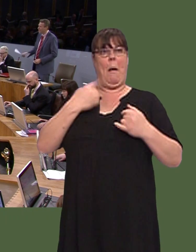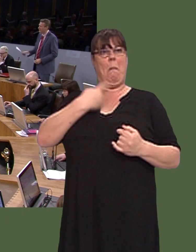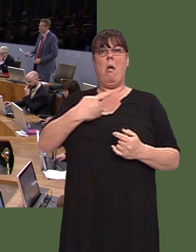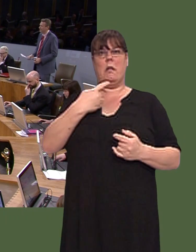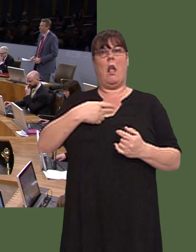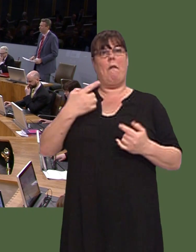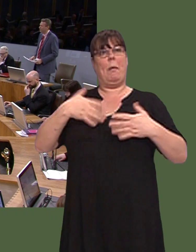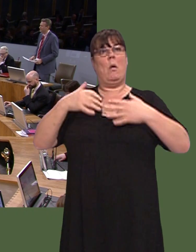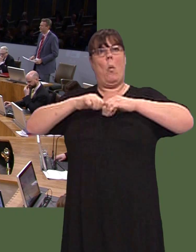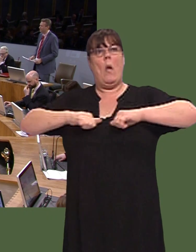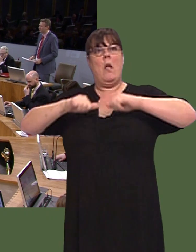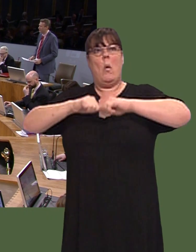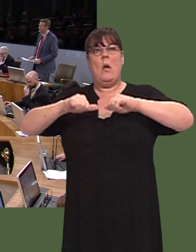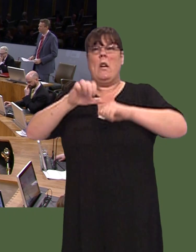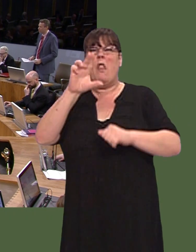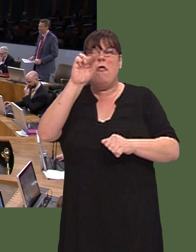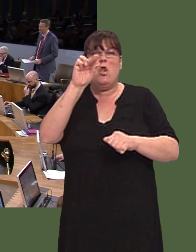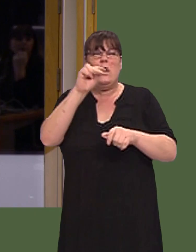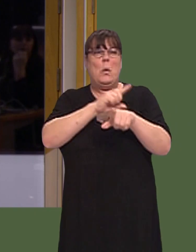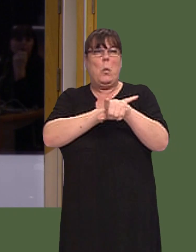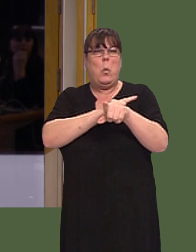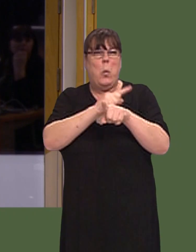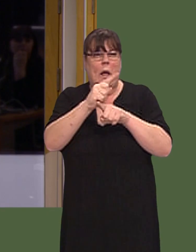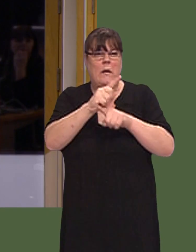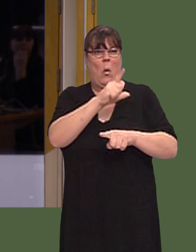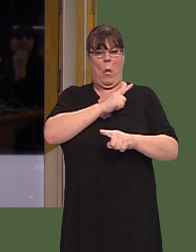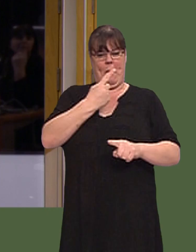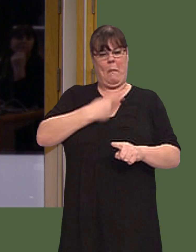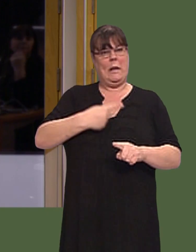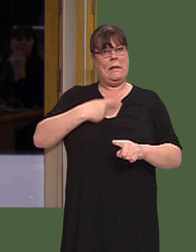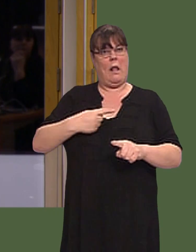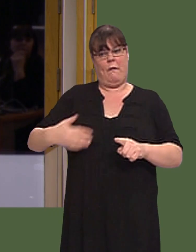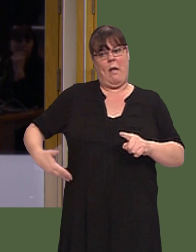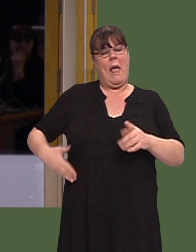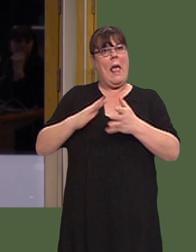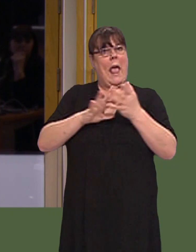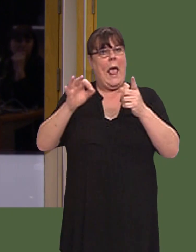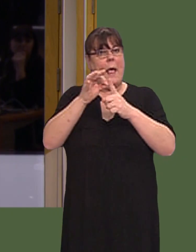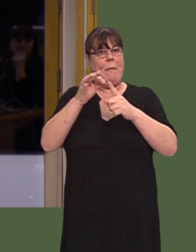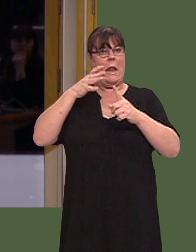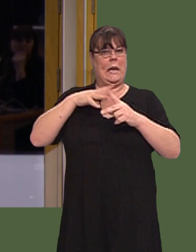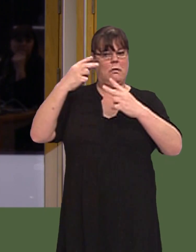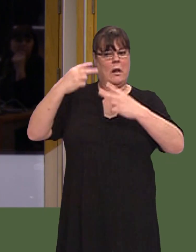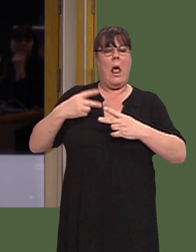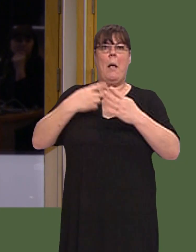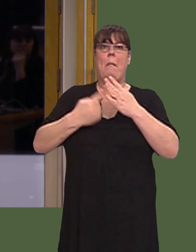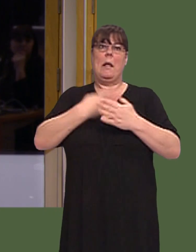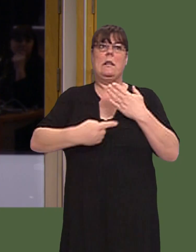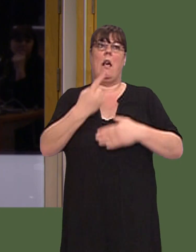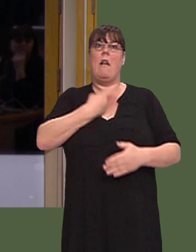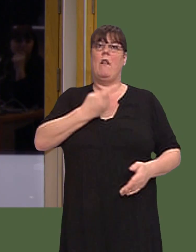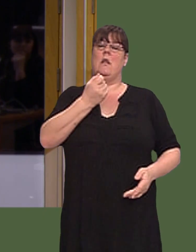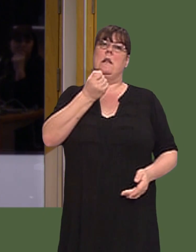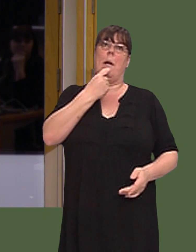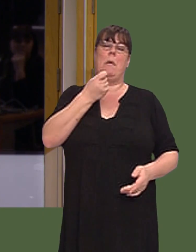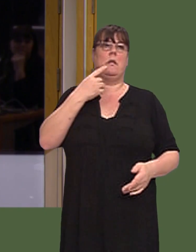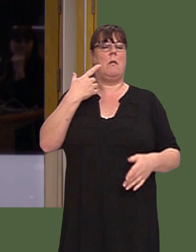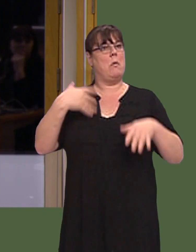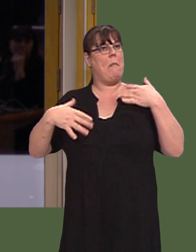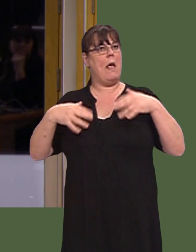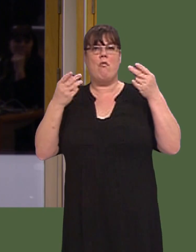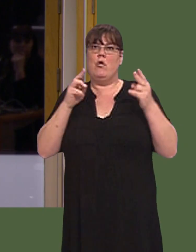fath yn anghynaladwy, a allwch chi ddweud beth ych chi'n gwneud i helpu'r Bwrdd Iechyd Lleol i gwrdd â'r cynnydd sylweddol yn y galw, oherwydd mae'r galw'n mynd i lan, ond